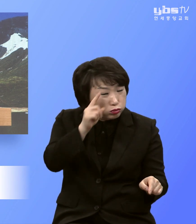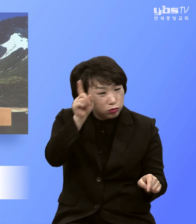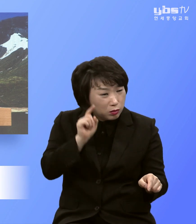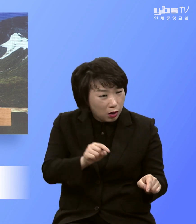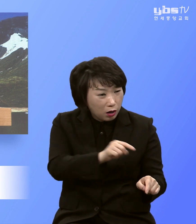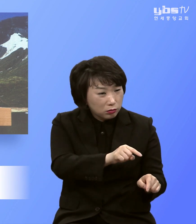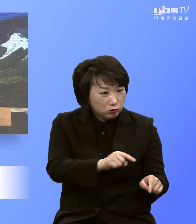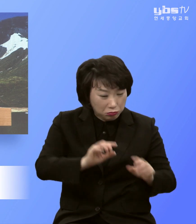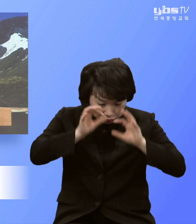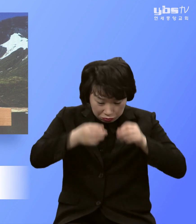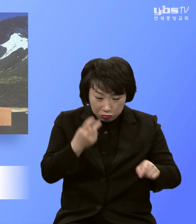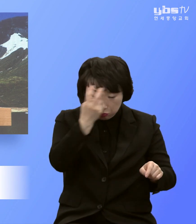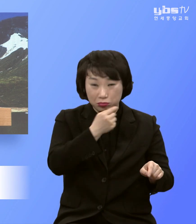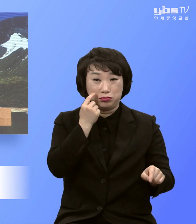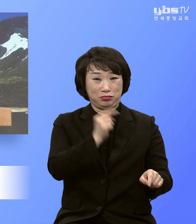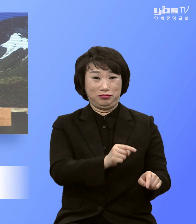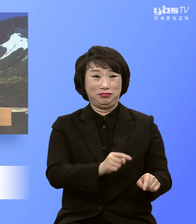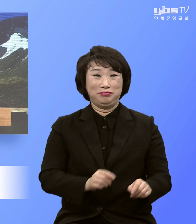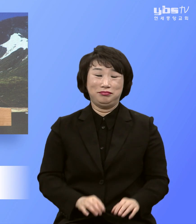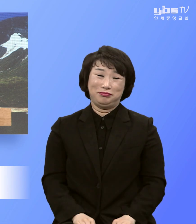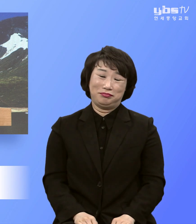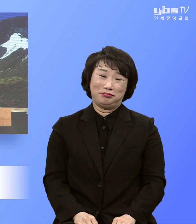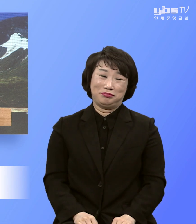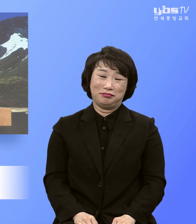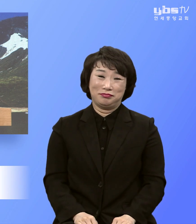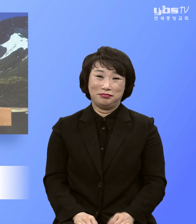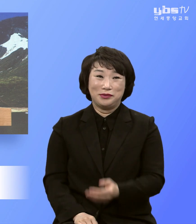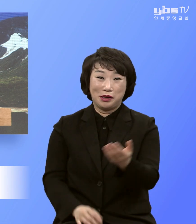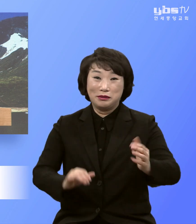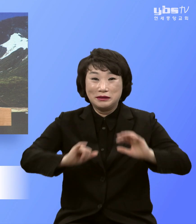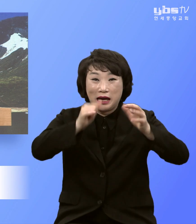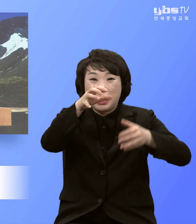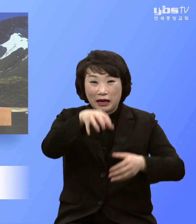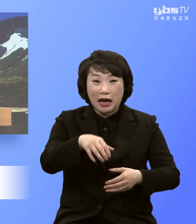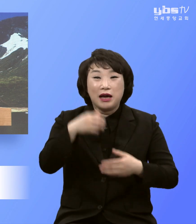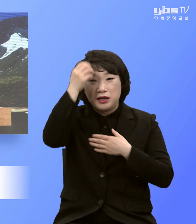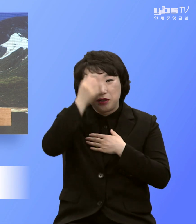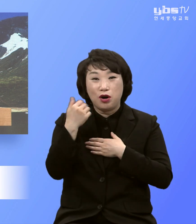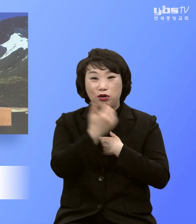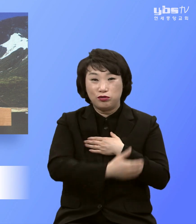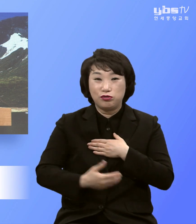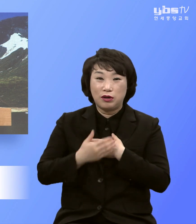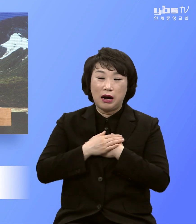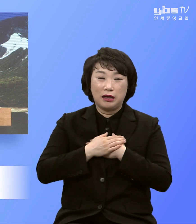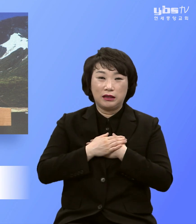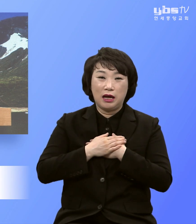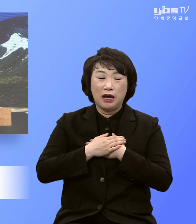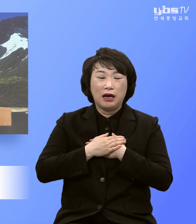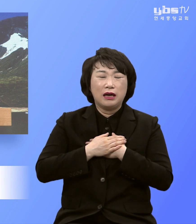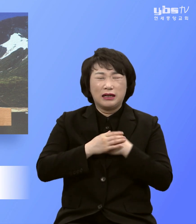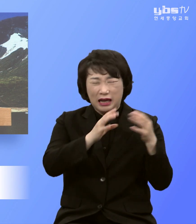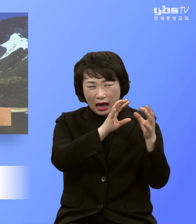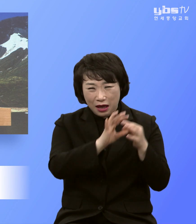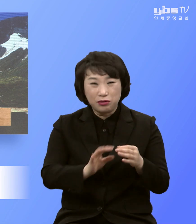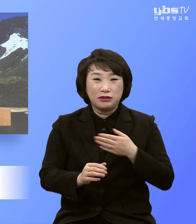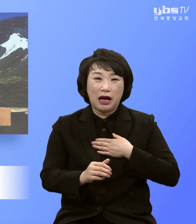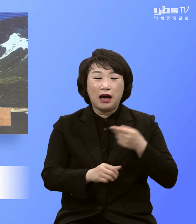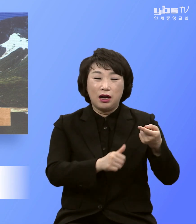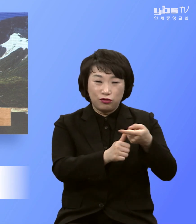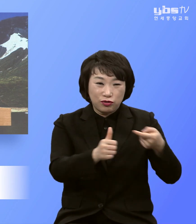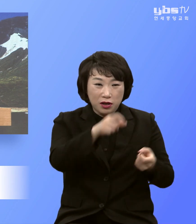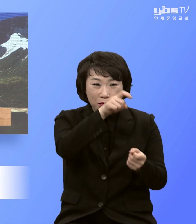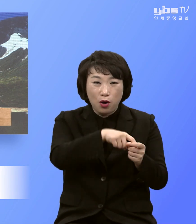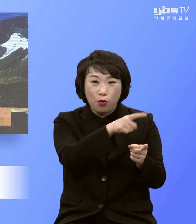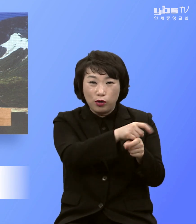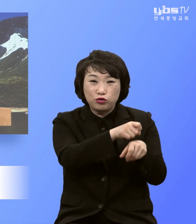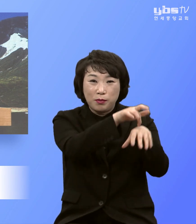잘 자기에게 물어보세요, 여러분. 이 세상의 영역 간에 그저 사정없이 죽이려는 원수